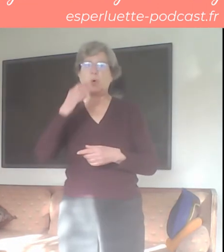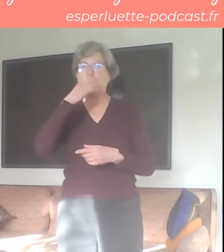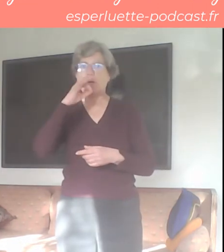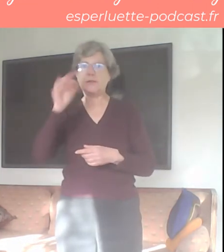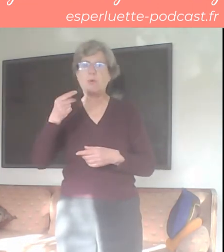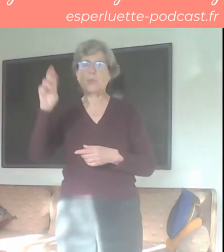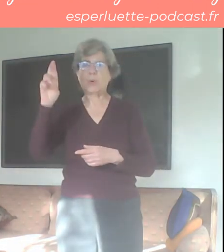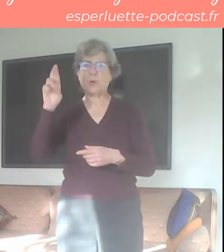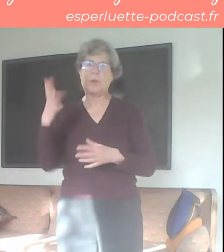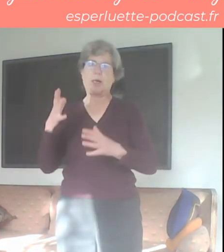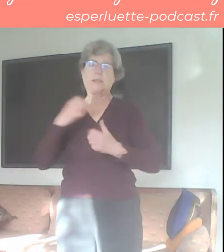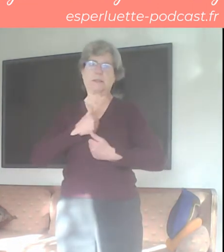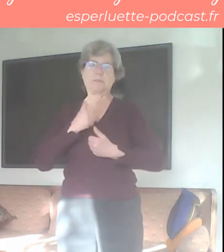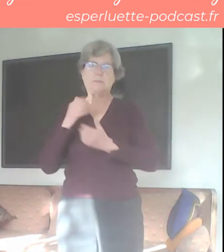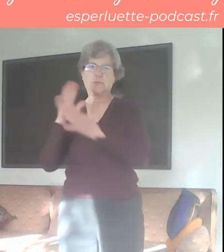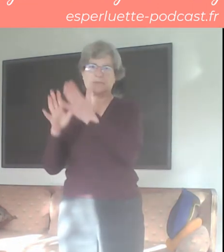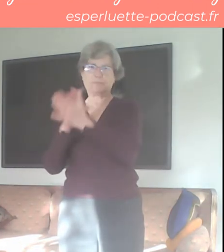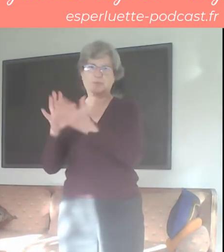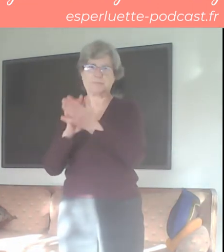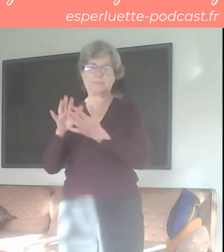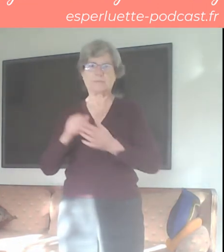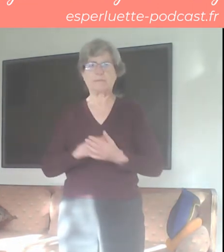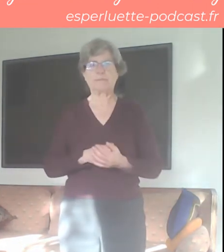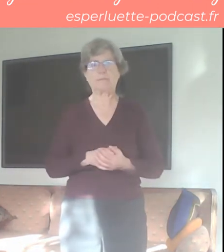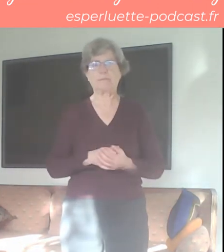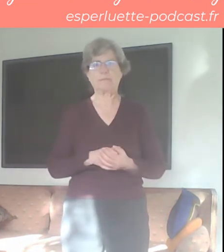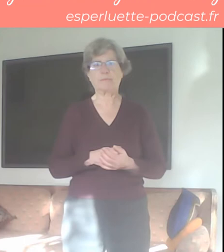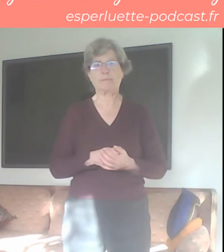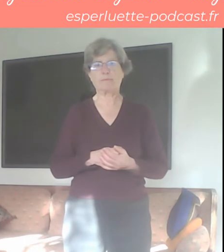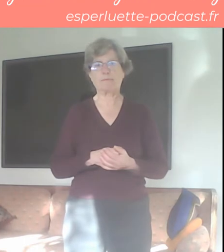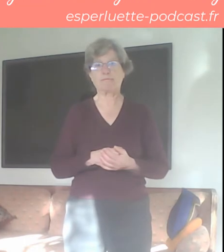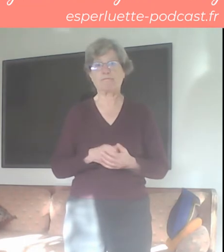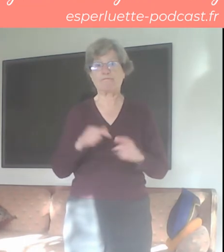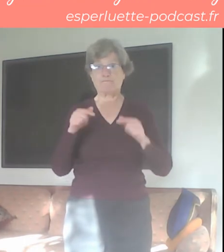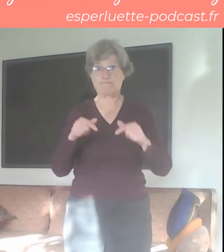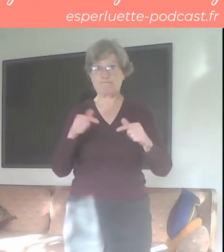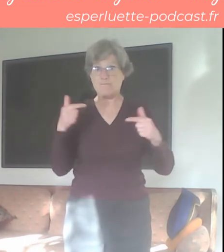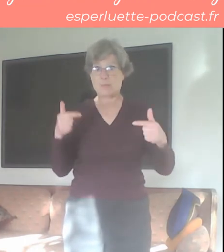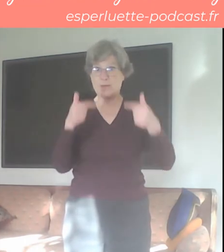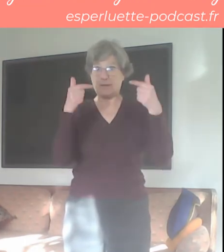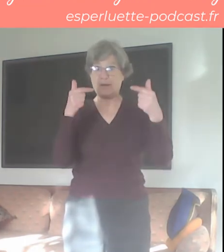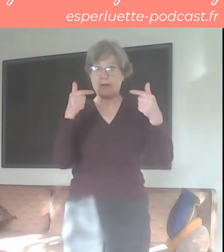Et ceux qui y sont, de plus en plus, sont des sourds avec troubles associés. Les enfants sourds dits